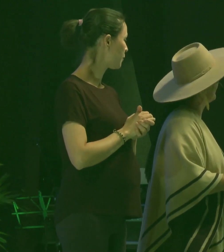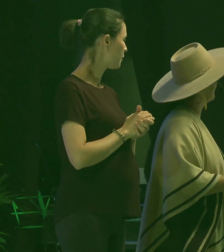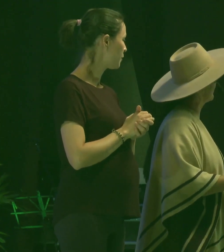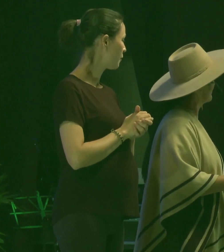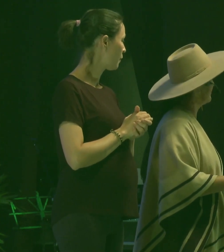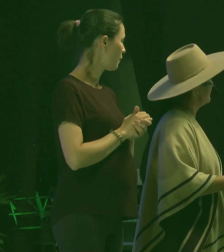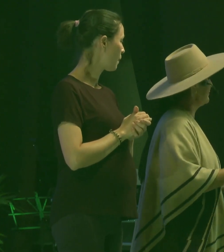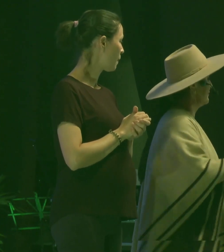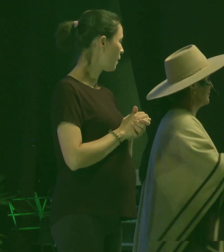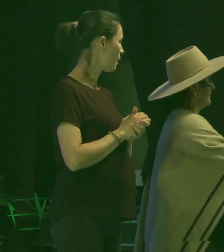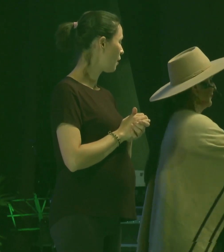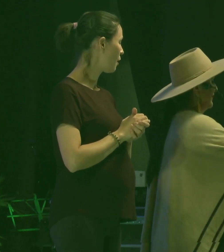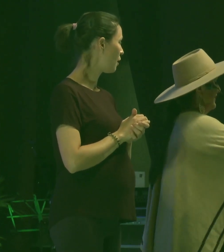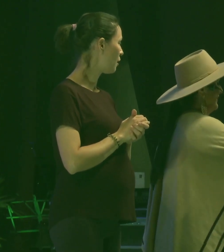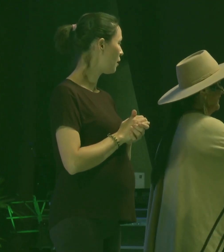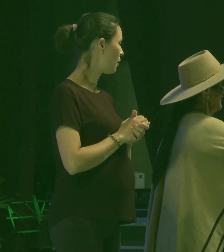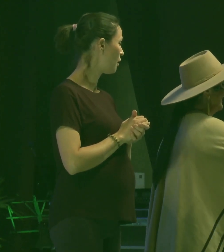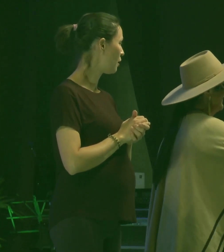Troféu...